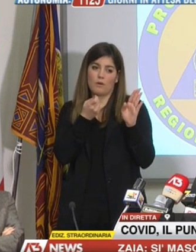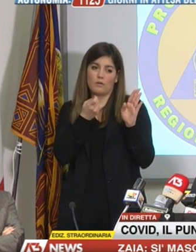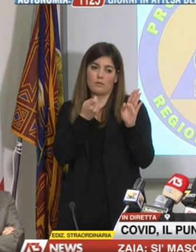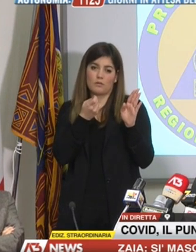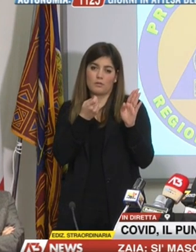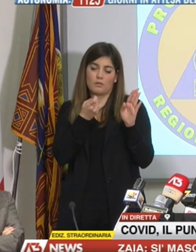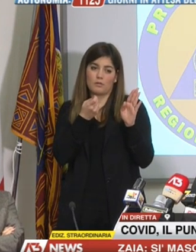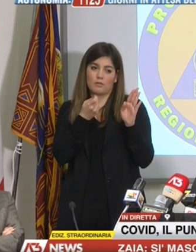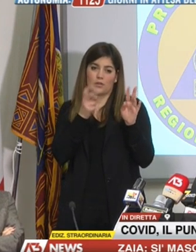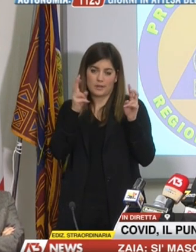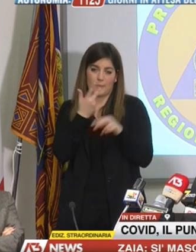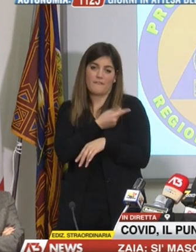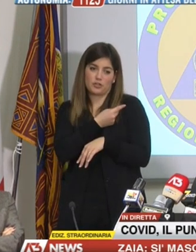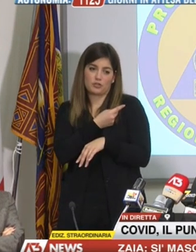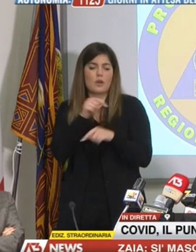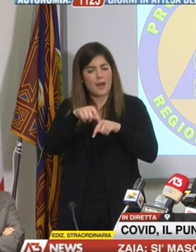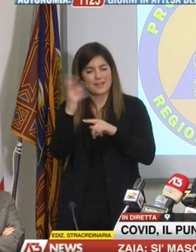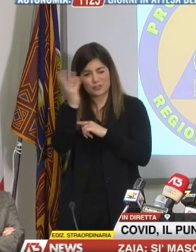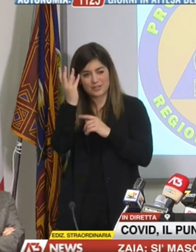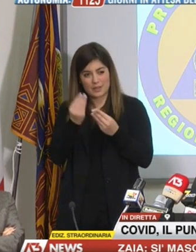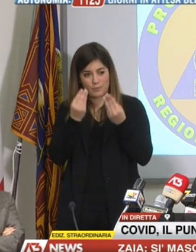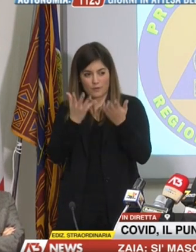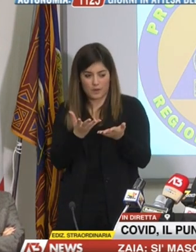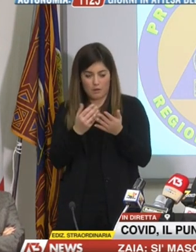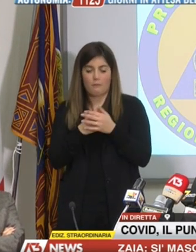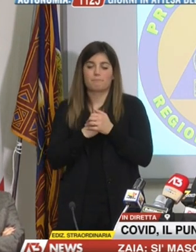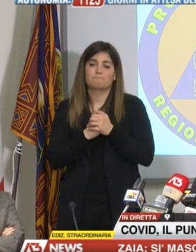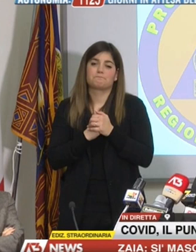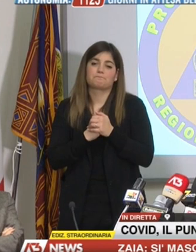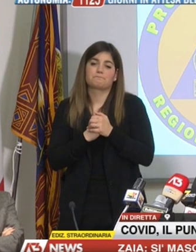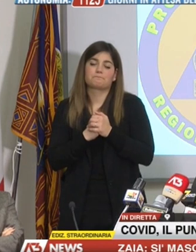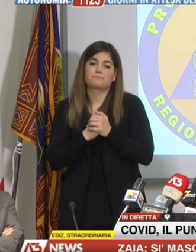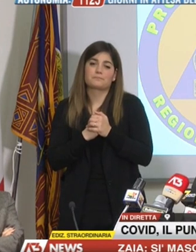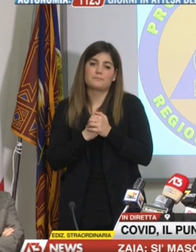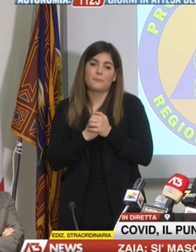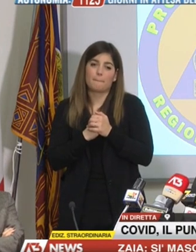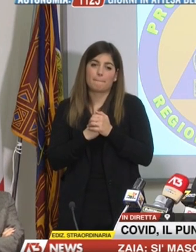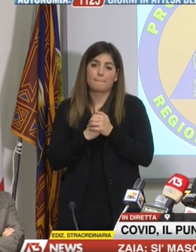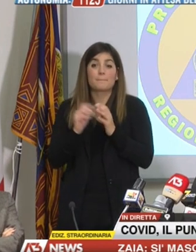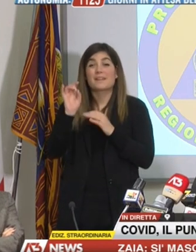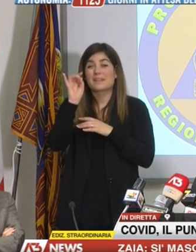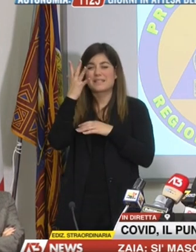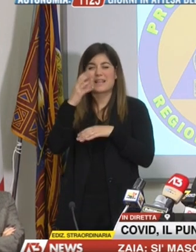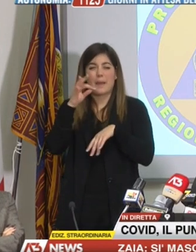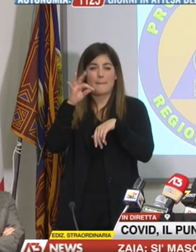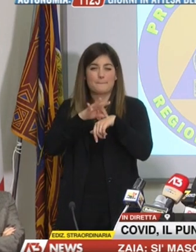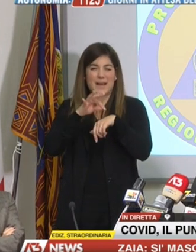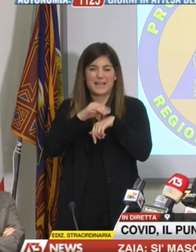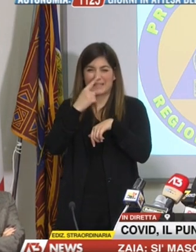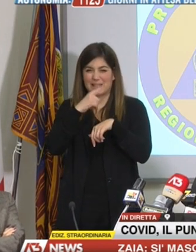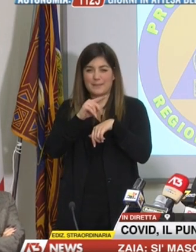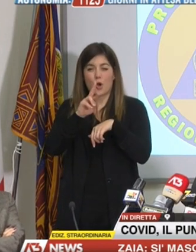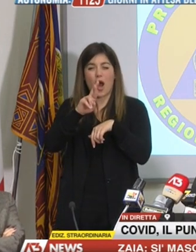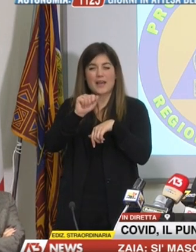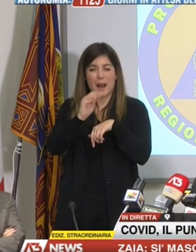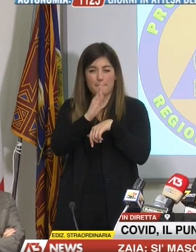Adesso vi faccio un esempio che poi anche questo dopo vince il Papa Storto. Se c'è la rabbia, tu col cane, se non hai vaccinato,